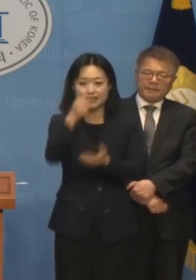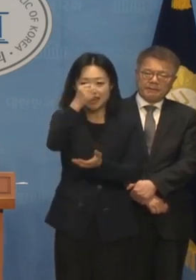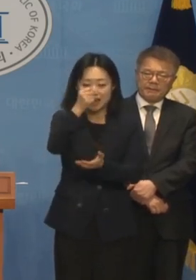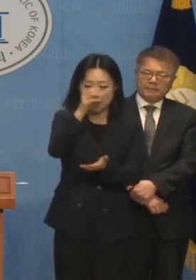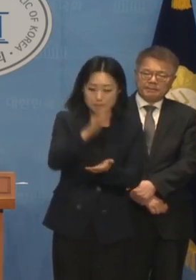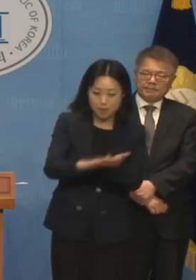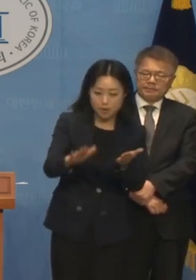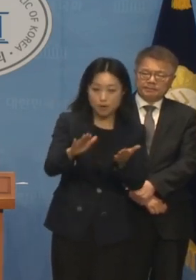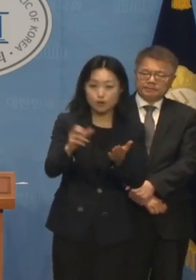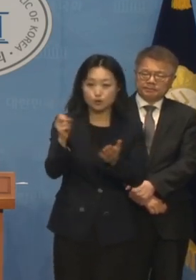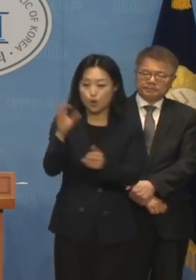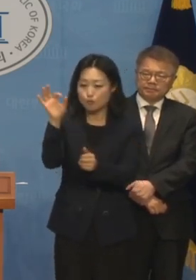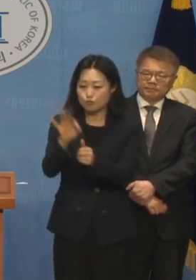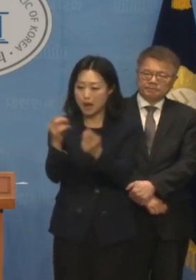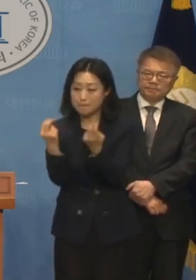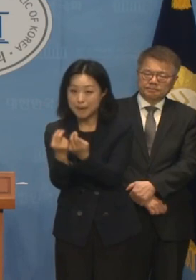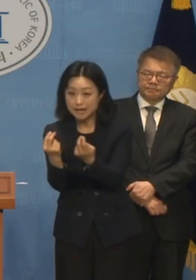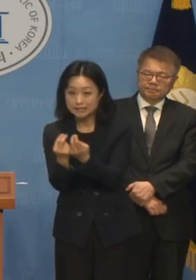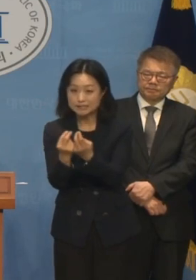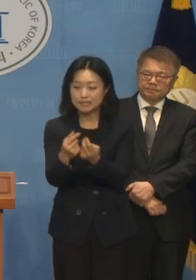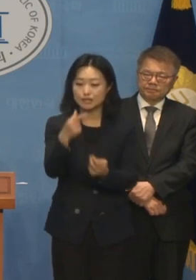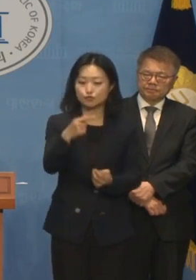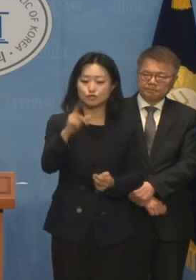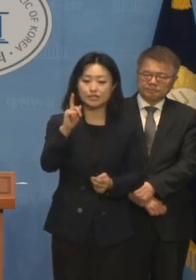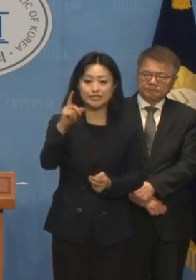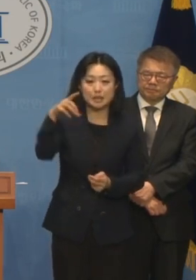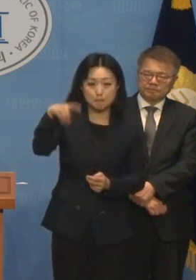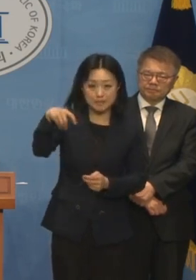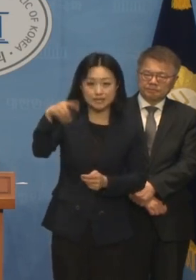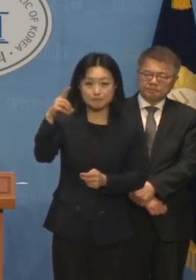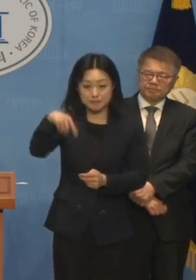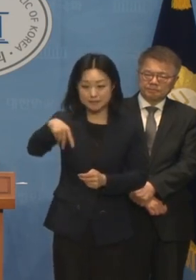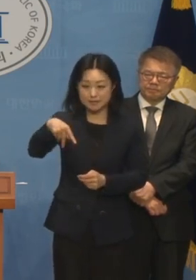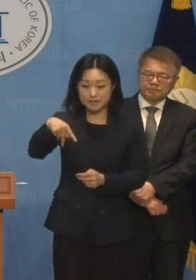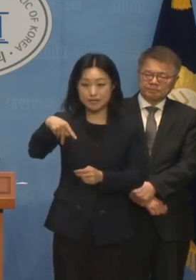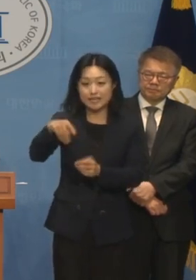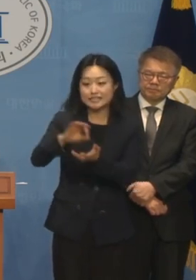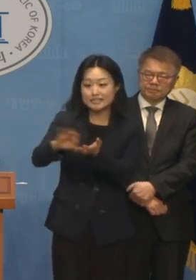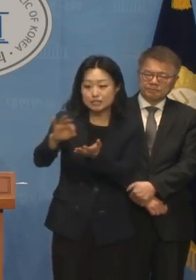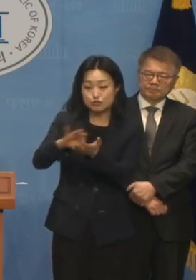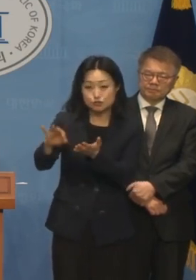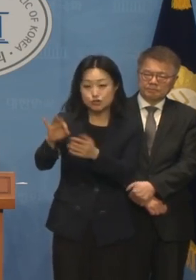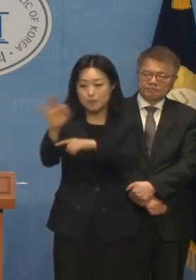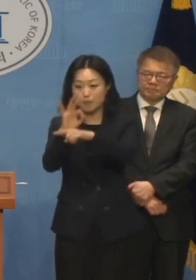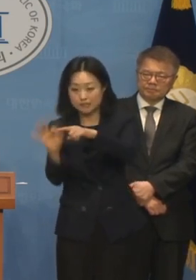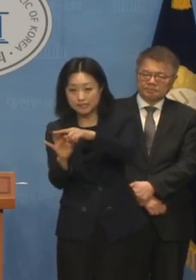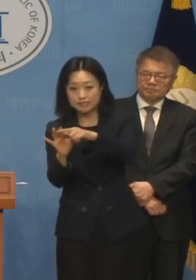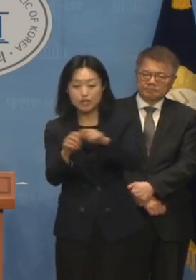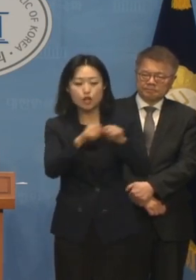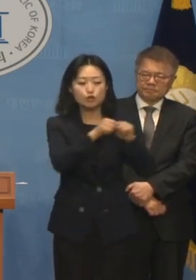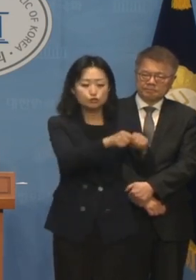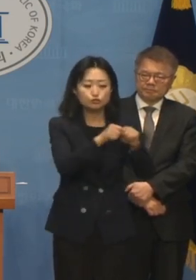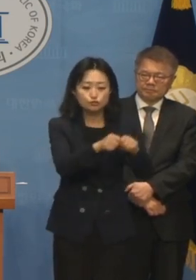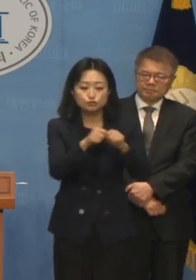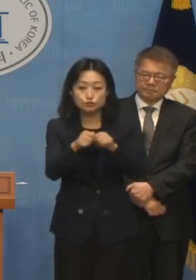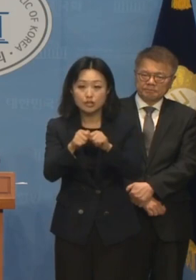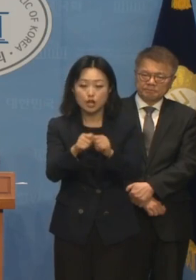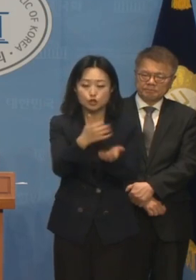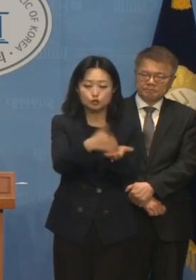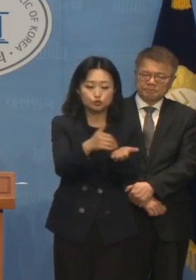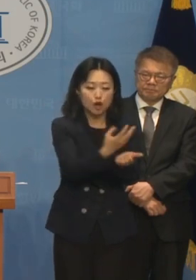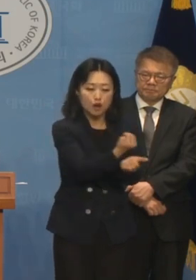부과 방식 비용률, GDP 대비 총지출 비중 등 구체적인